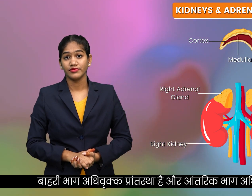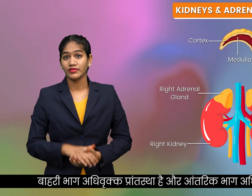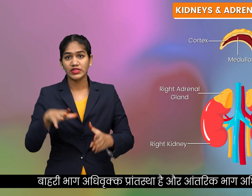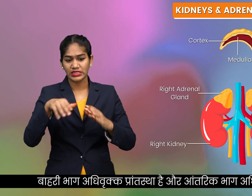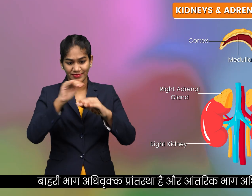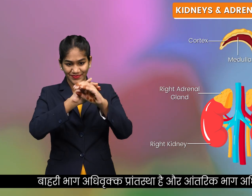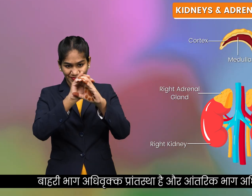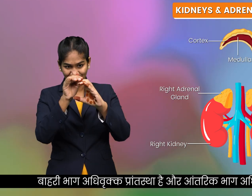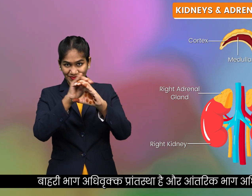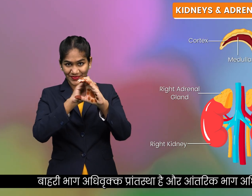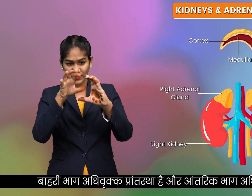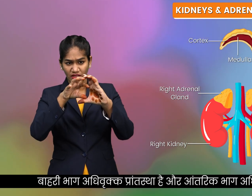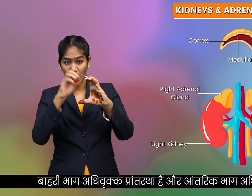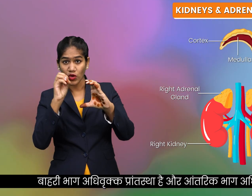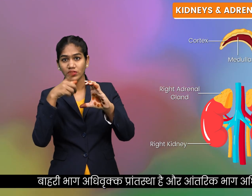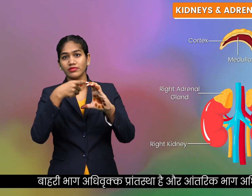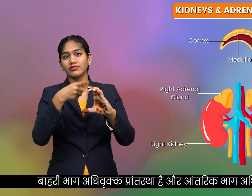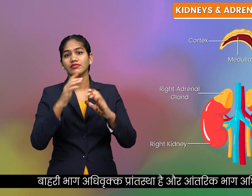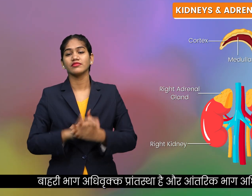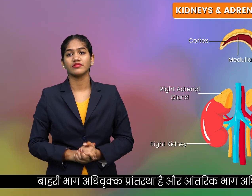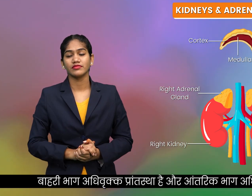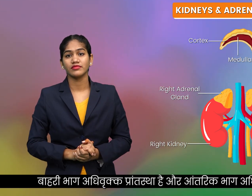बाहरी भाग अधिवृक्क